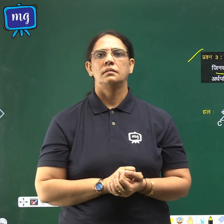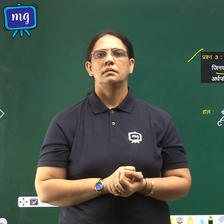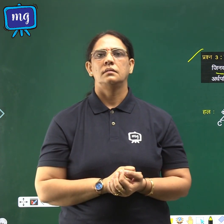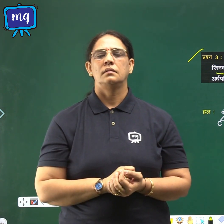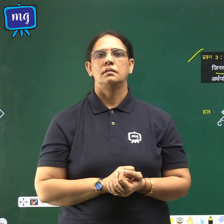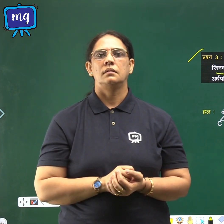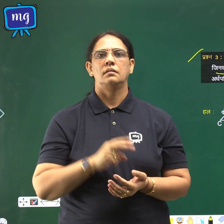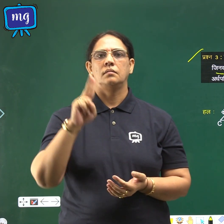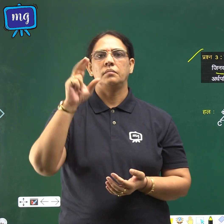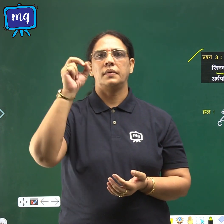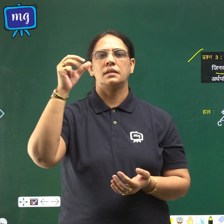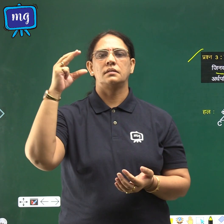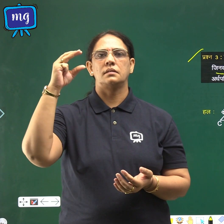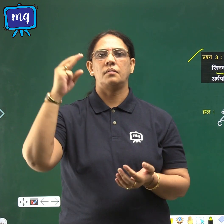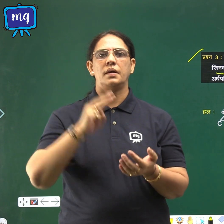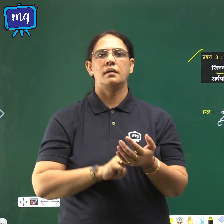20 सेमी